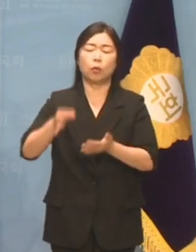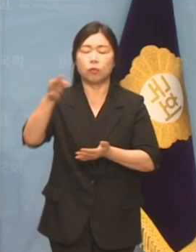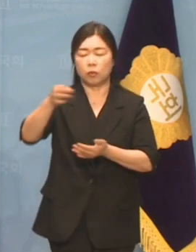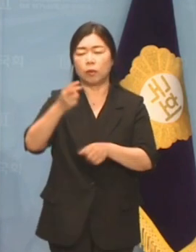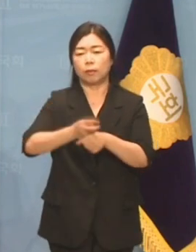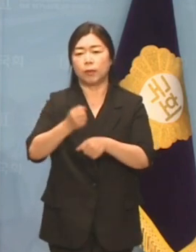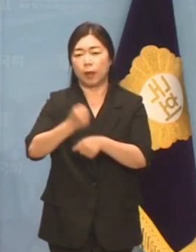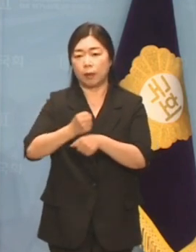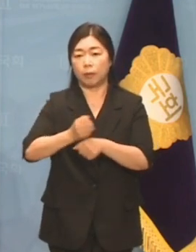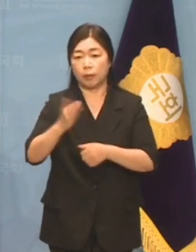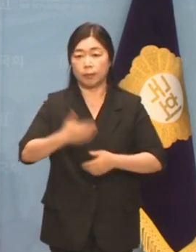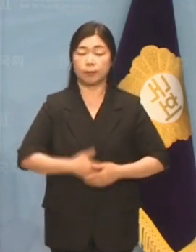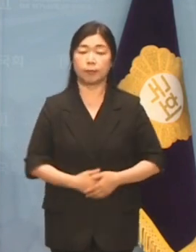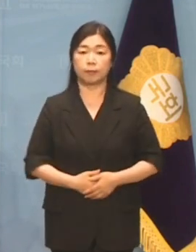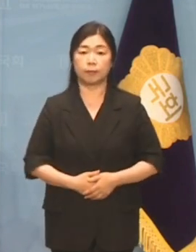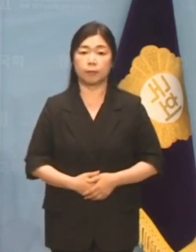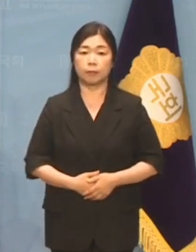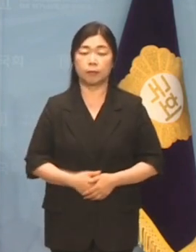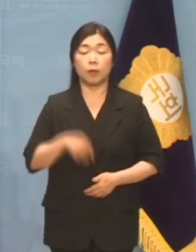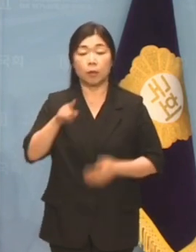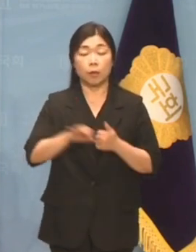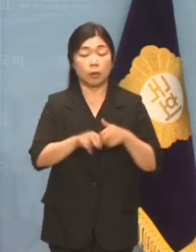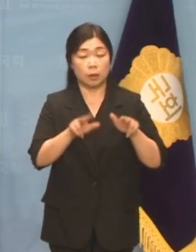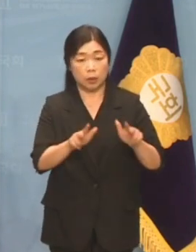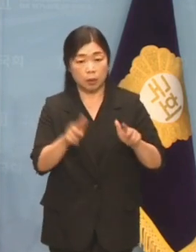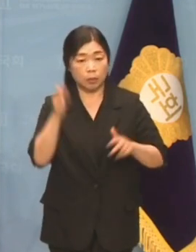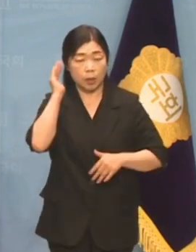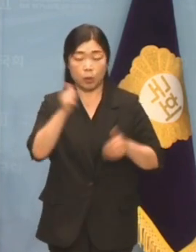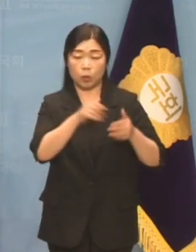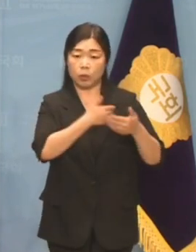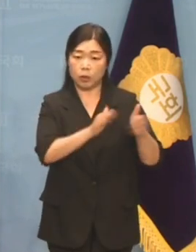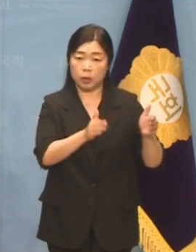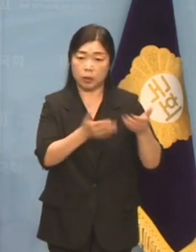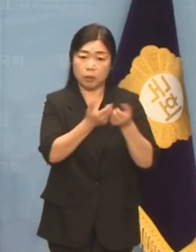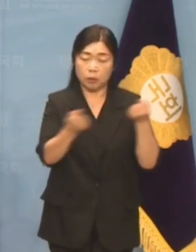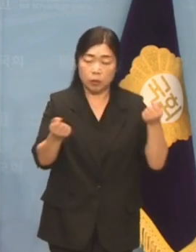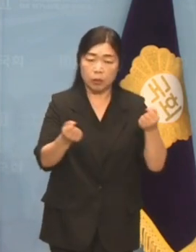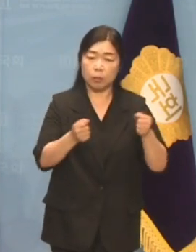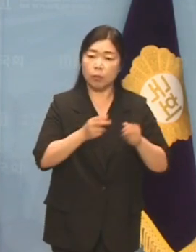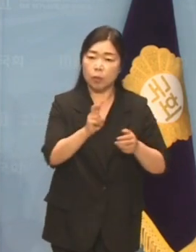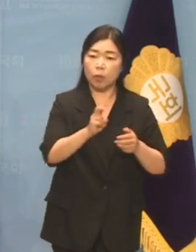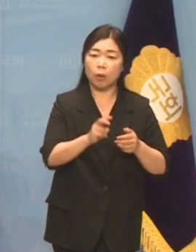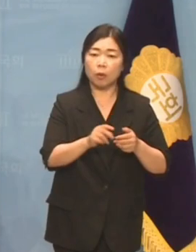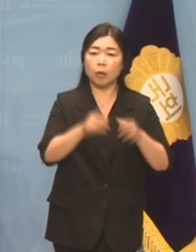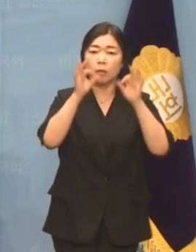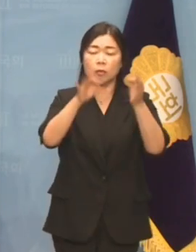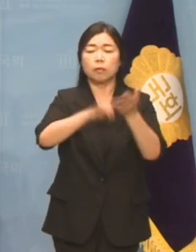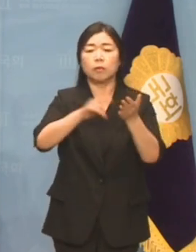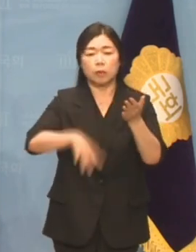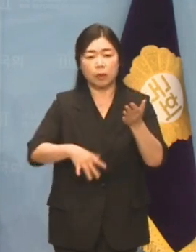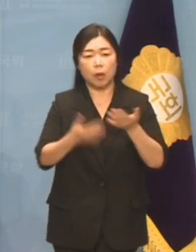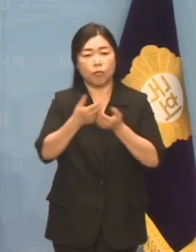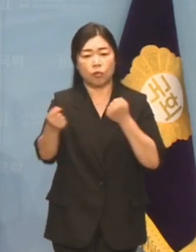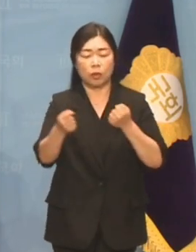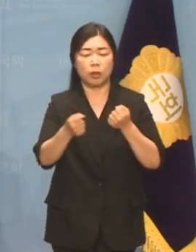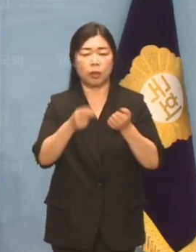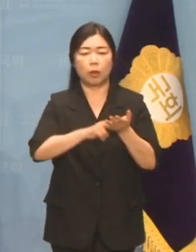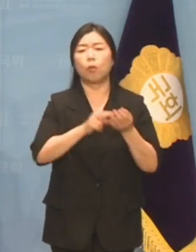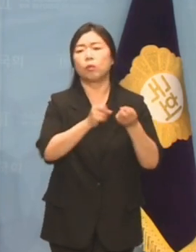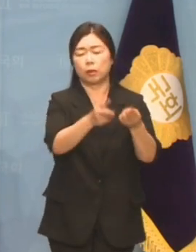즉 대통령실이 추진하고 있는 것은 수신료 분리징수가 아니라 수신료